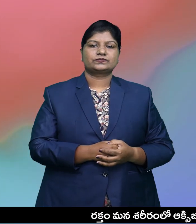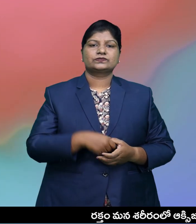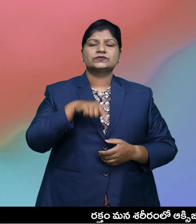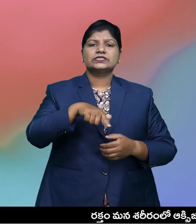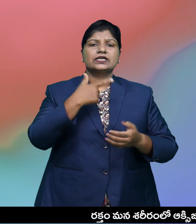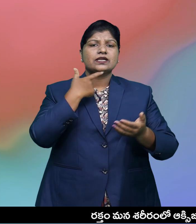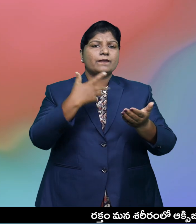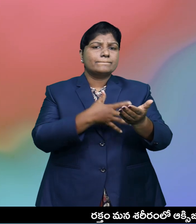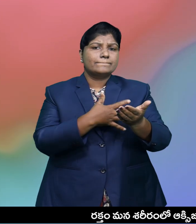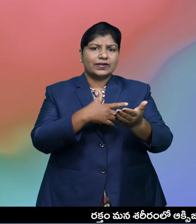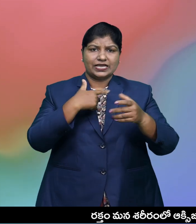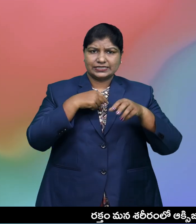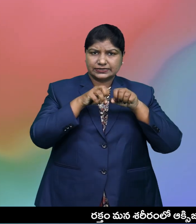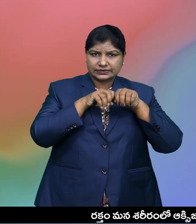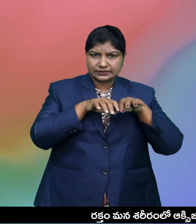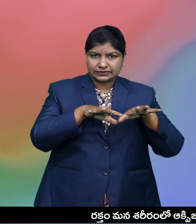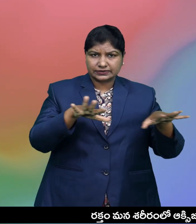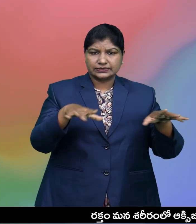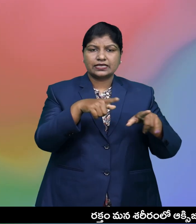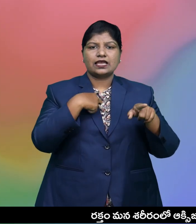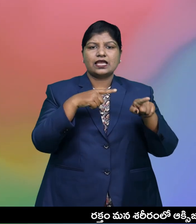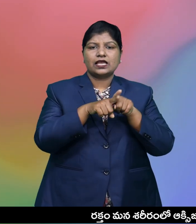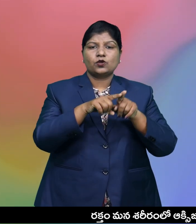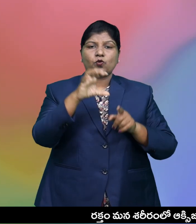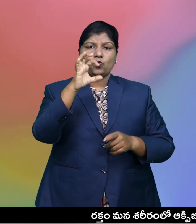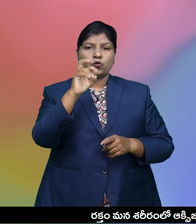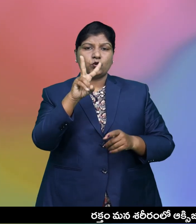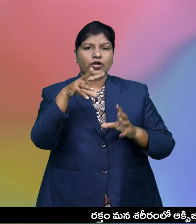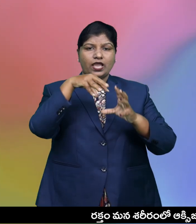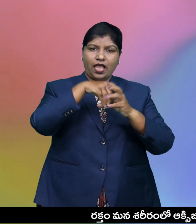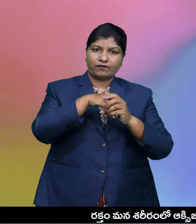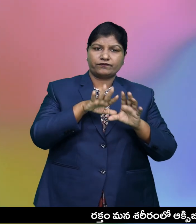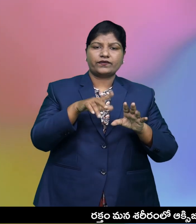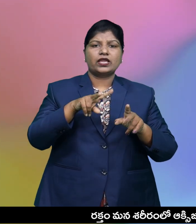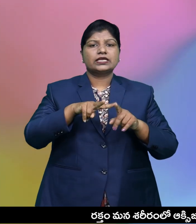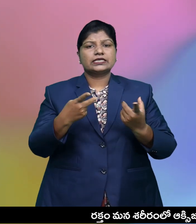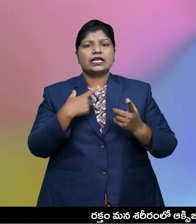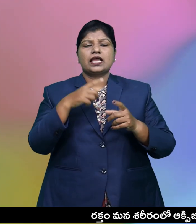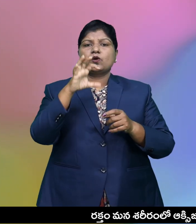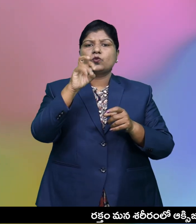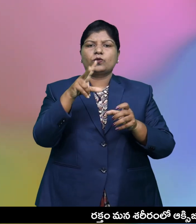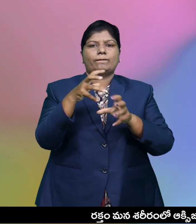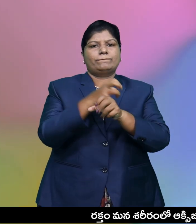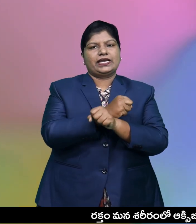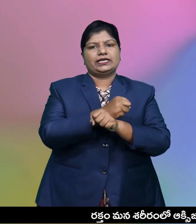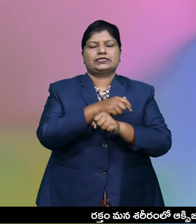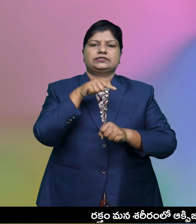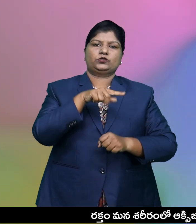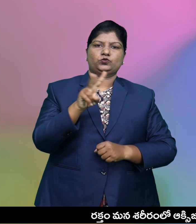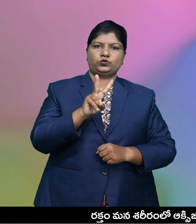రక్తం మన శరీరంలో ఆక్సిజన్ మరియు డీఆక్సిజనేటెడ్ రక్తంగా తిరుగుతుంది.